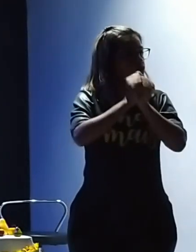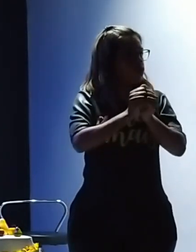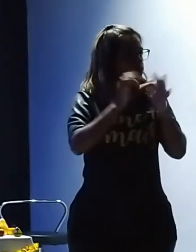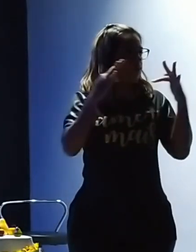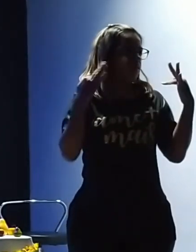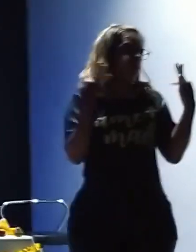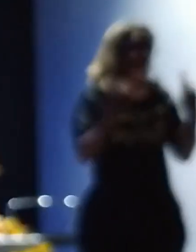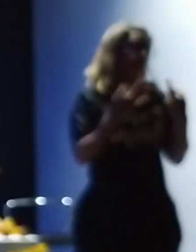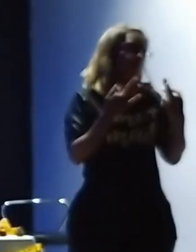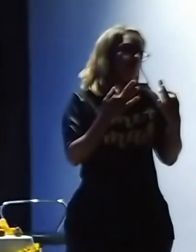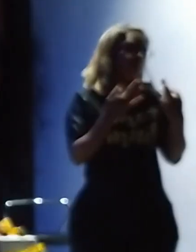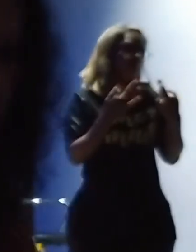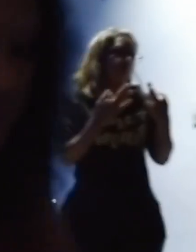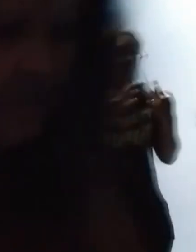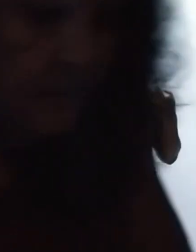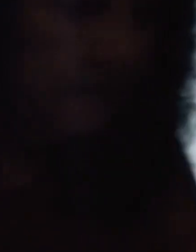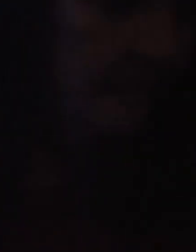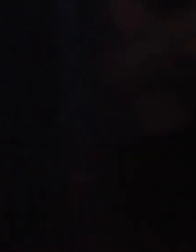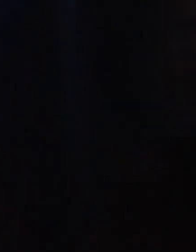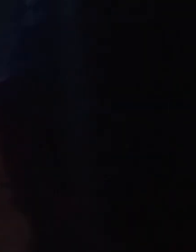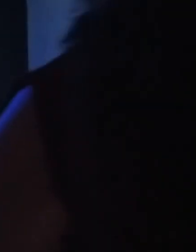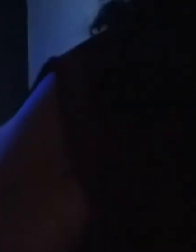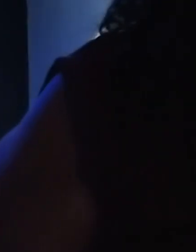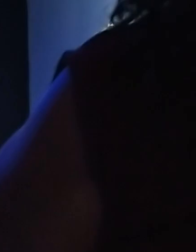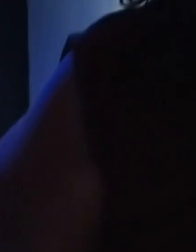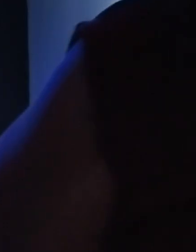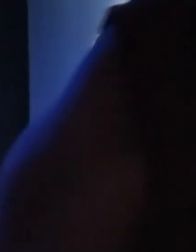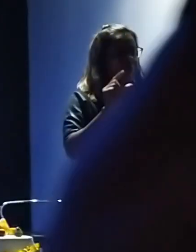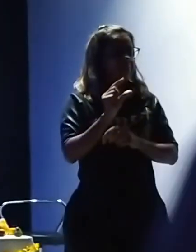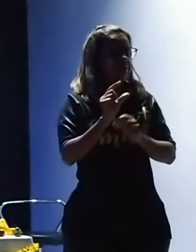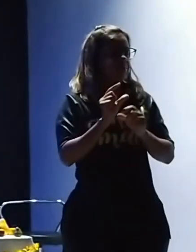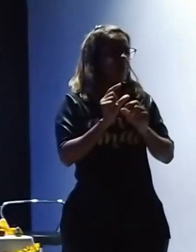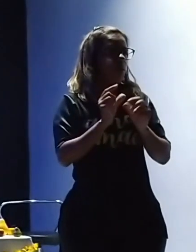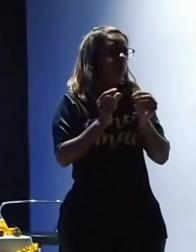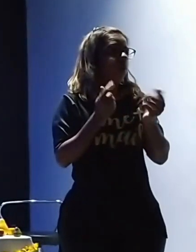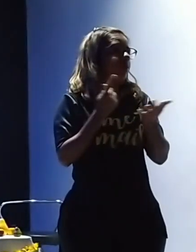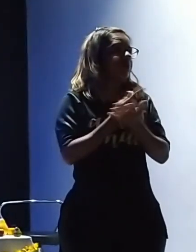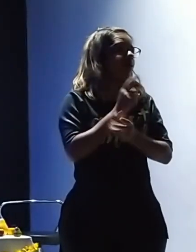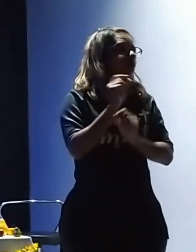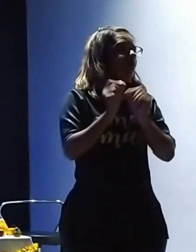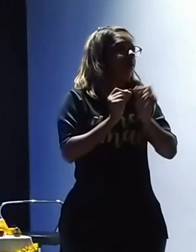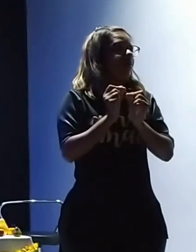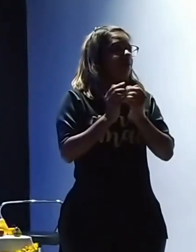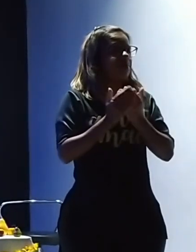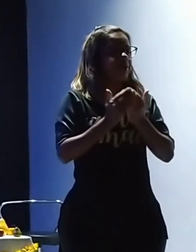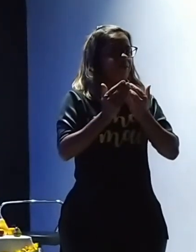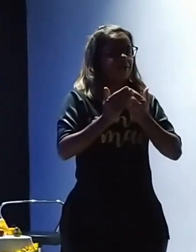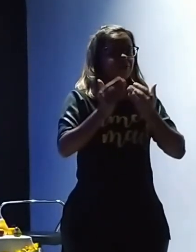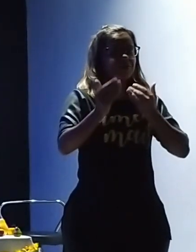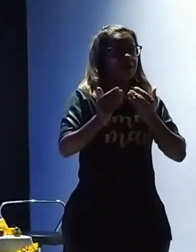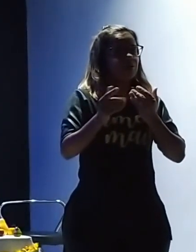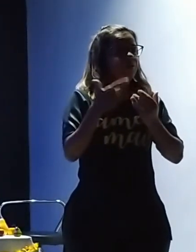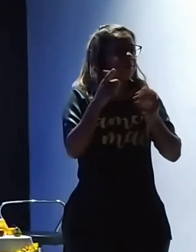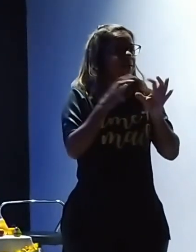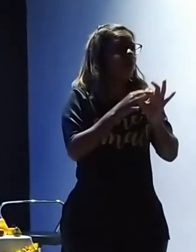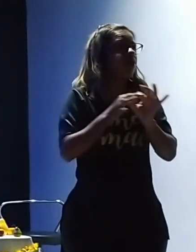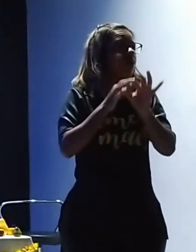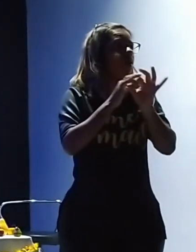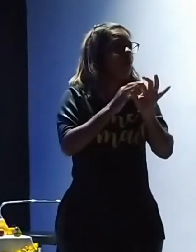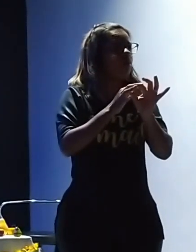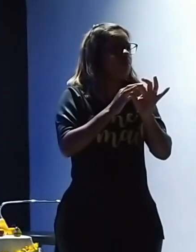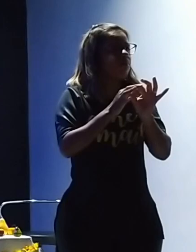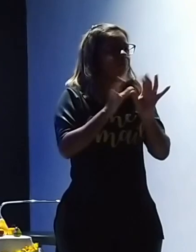Se a gente deixar, aos pouquinhos vai se desfazendo a igreja da nossa casa. Um pequeno